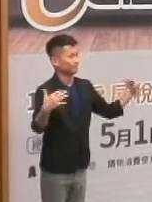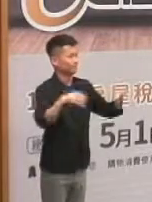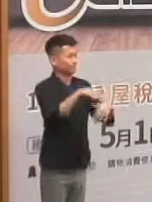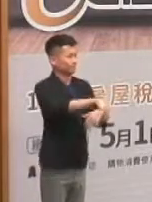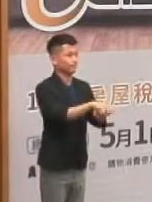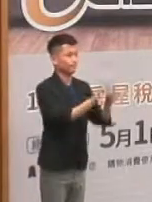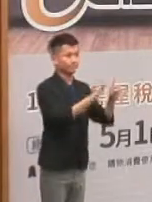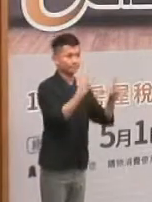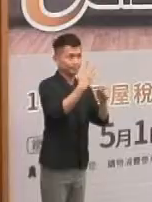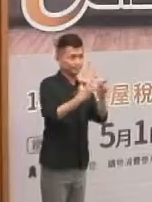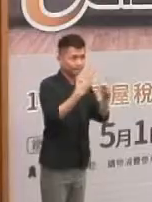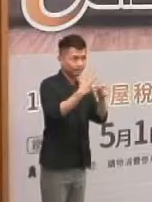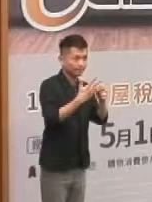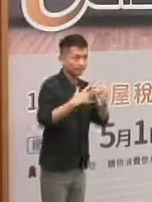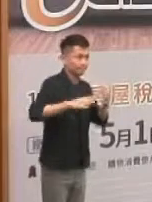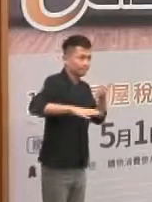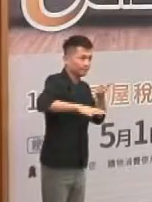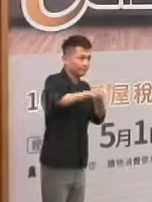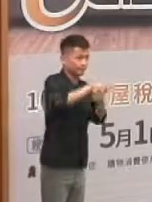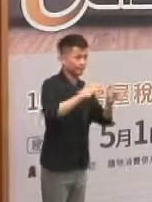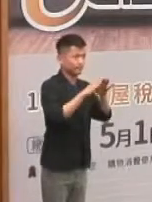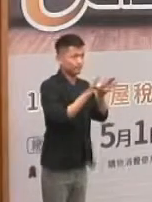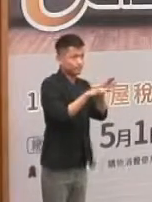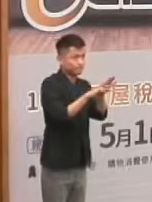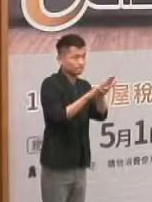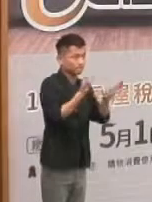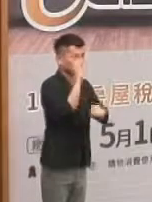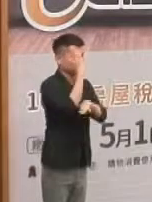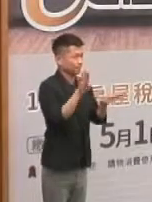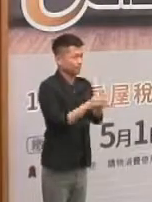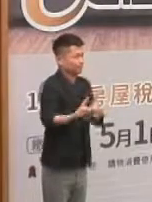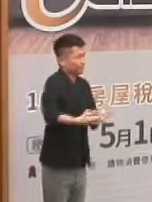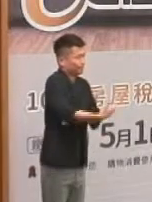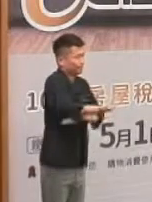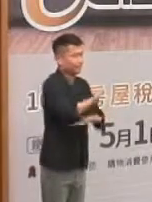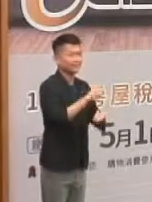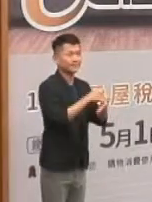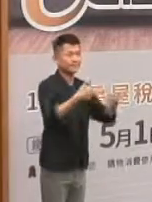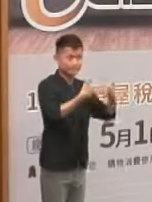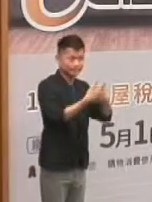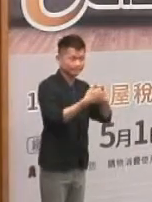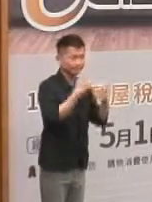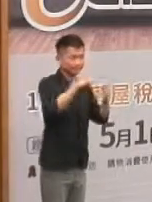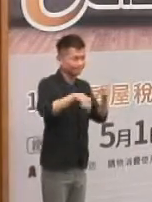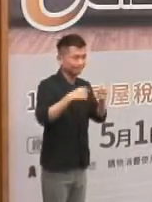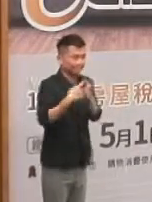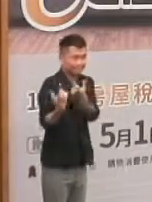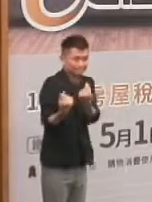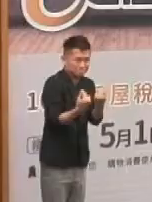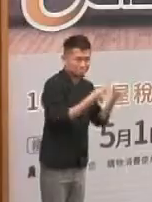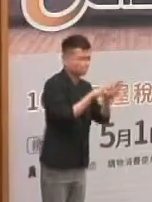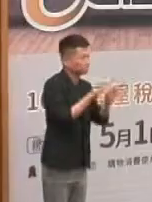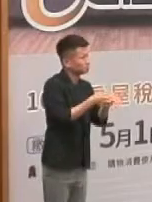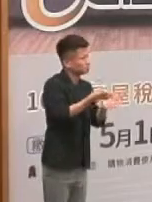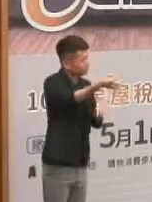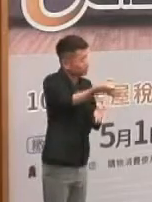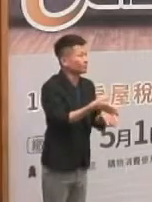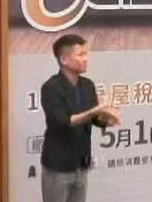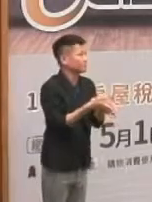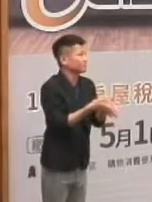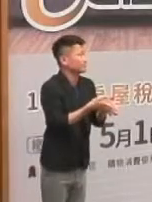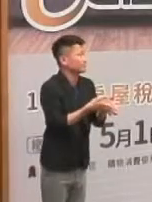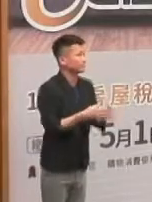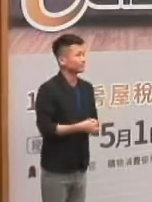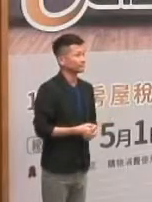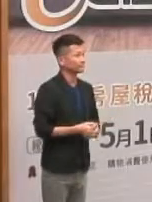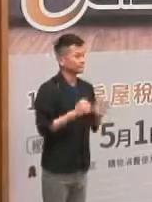到108年全国性房屋税开征记者会。又到了在一年一度的报税时节，那其实呢，